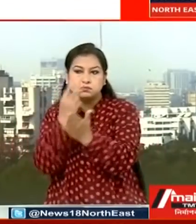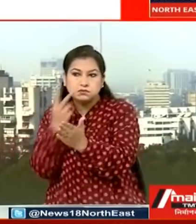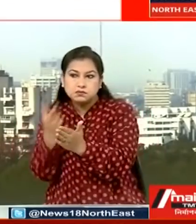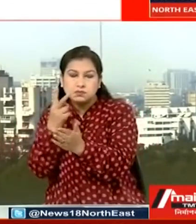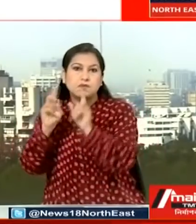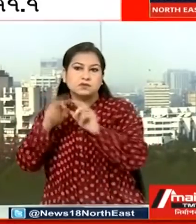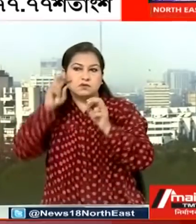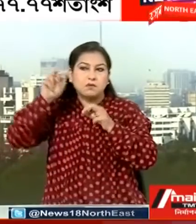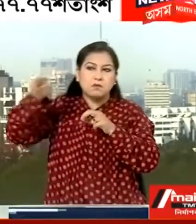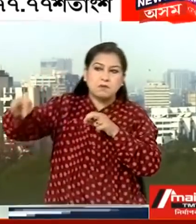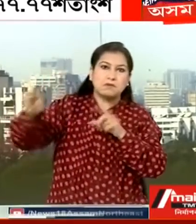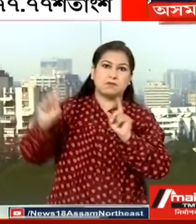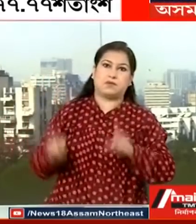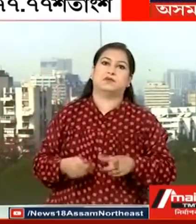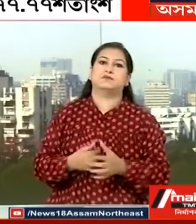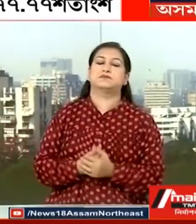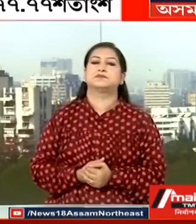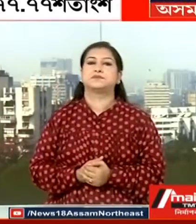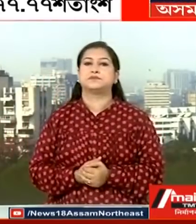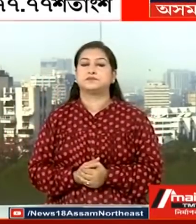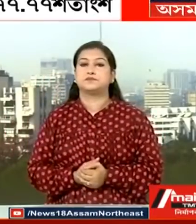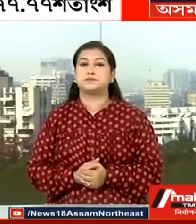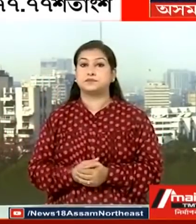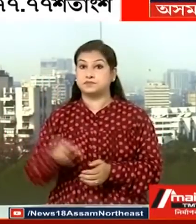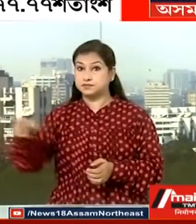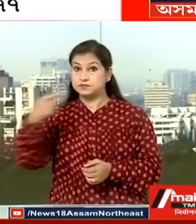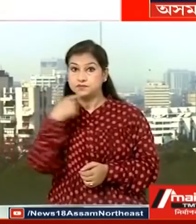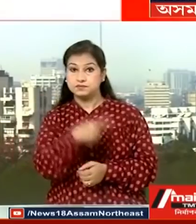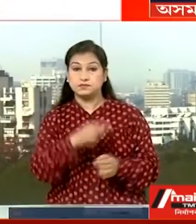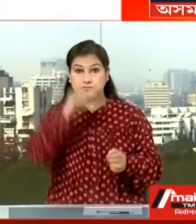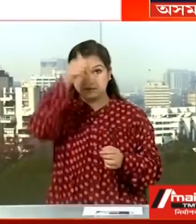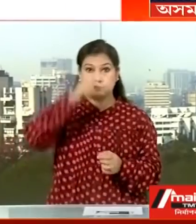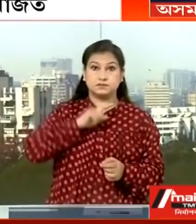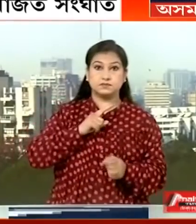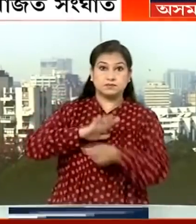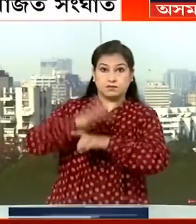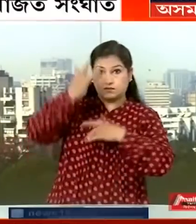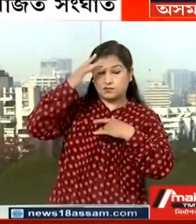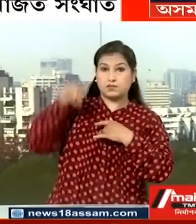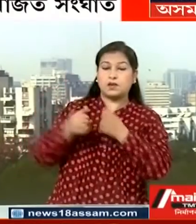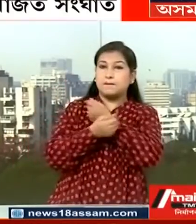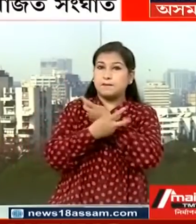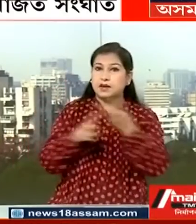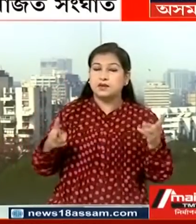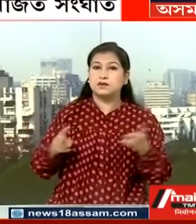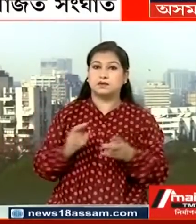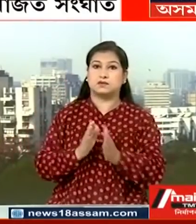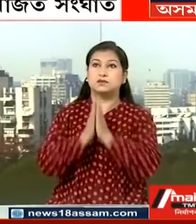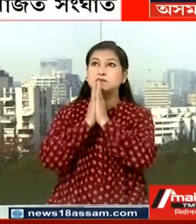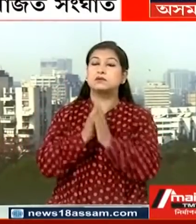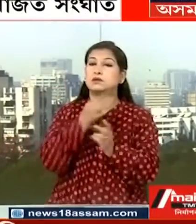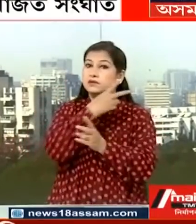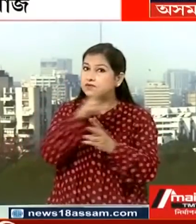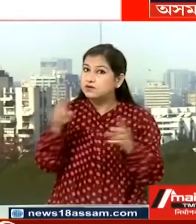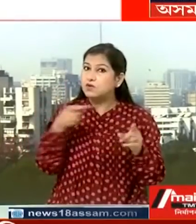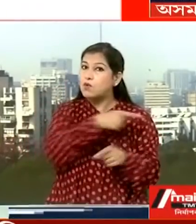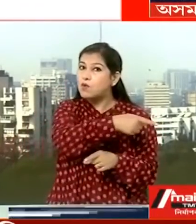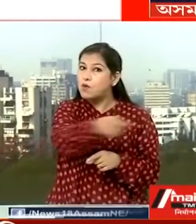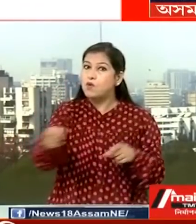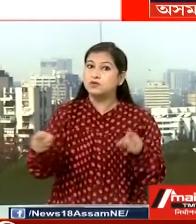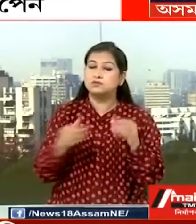तरफ जरूर देखना चाहिए। बयान में भारत ने कोविड-19 महामारी के दौरान सभी धर्मों, संस्कृति, नस्लीय समूहों के